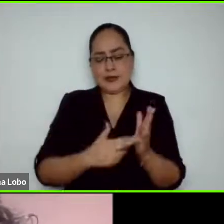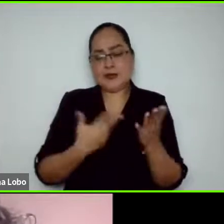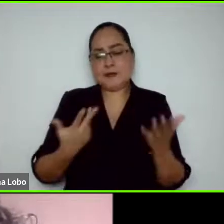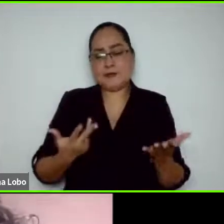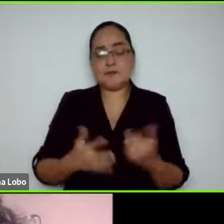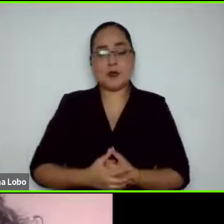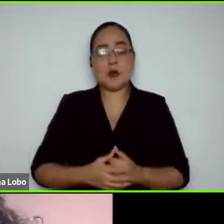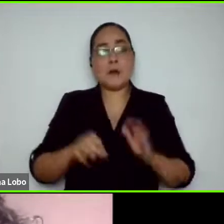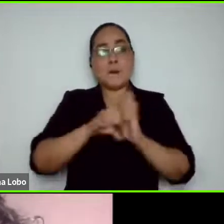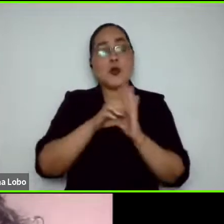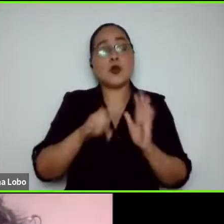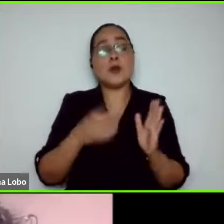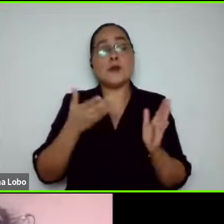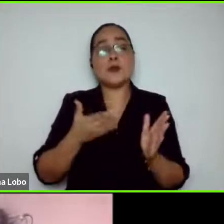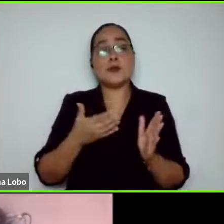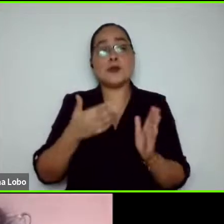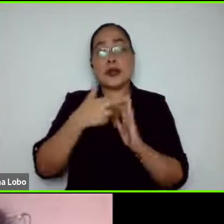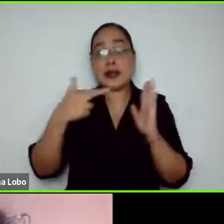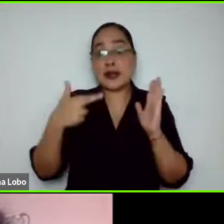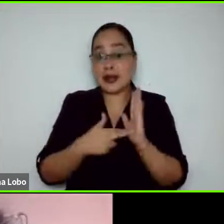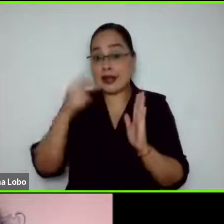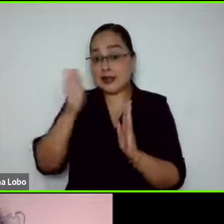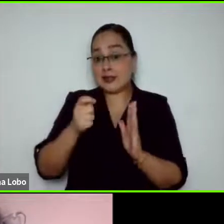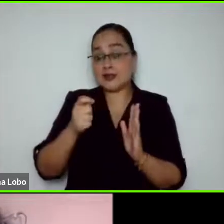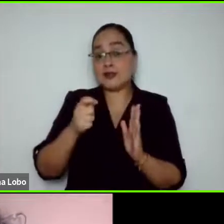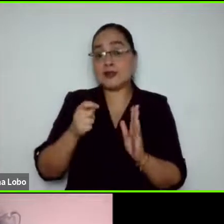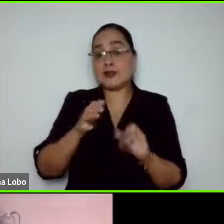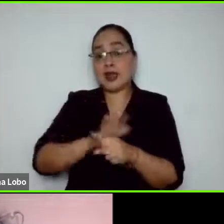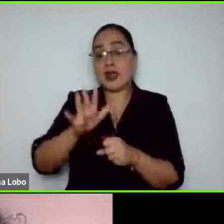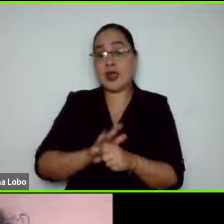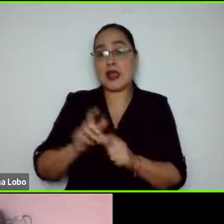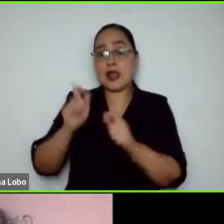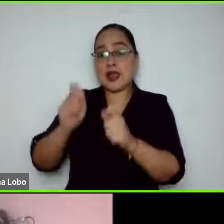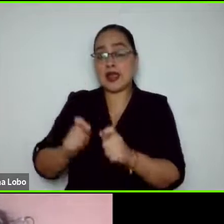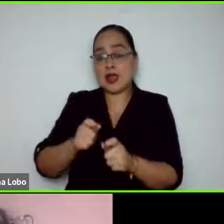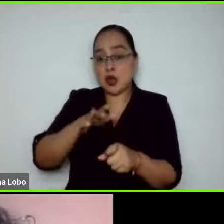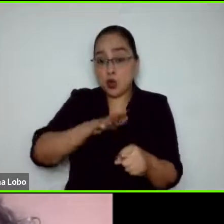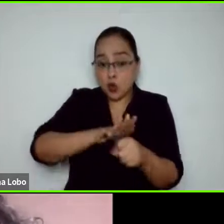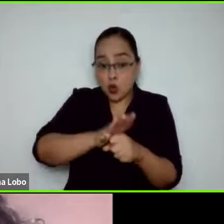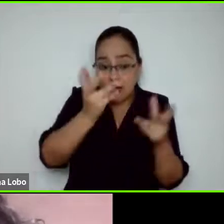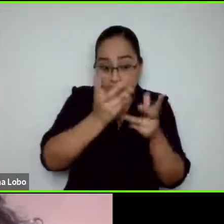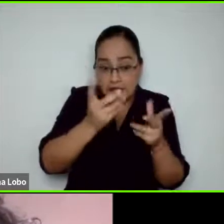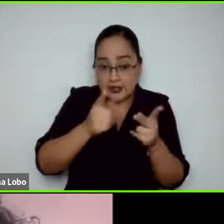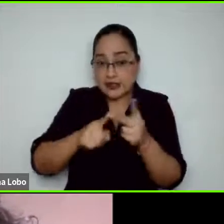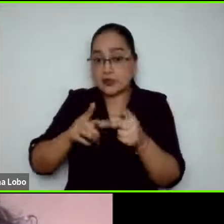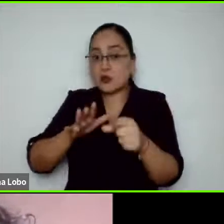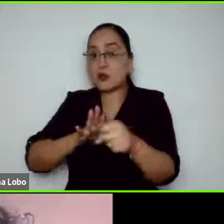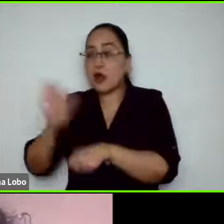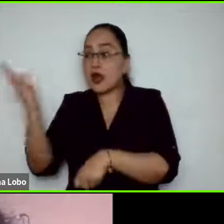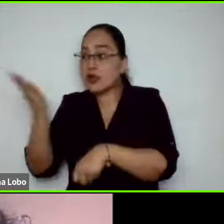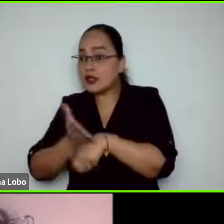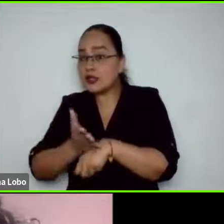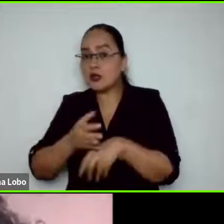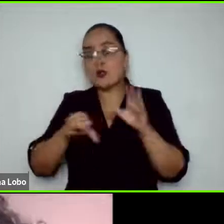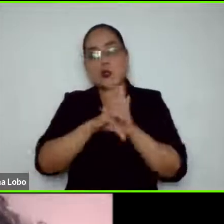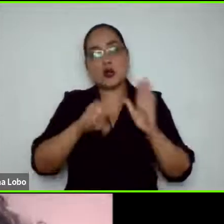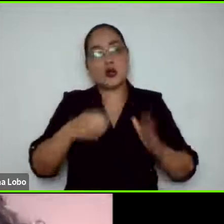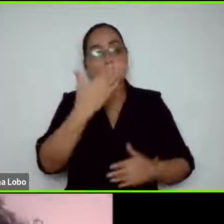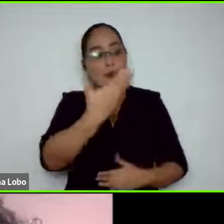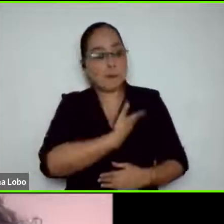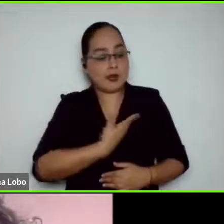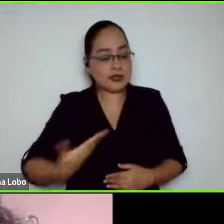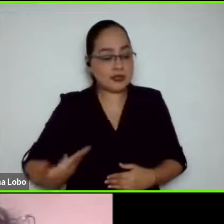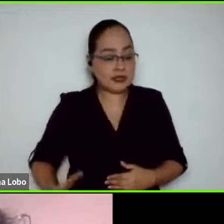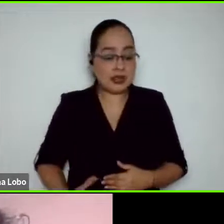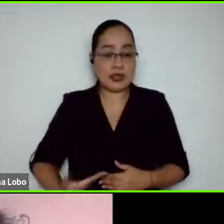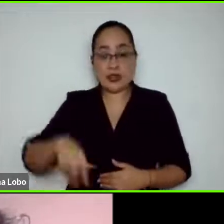sería una norma en la que provee la hipótesis y la consecuencia claramente, ¿no? El presidente de la República solo se puede ser presidente de